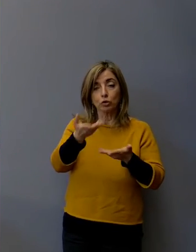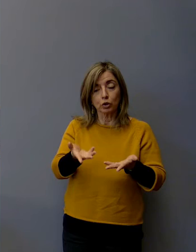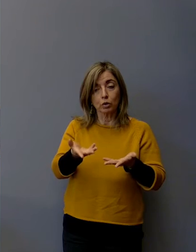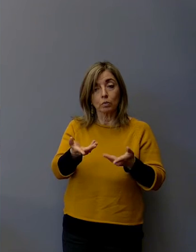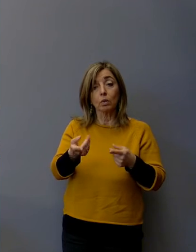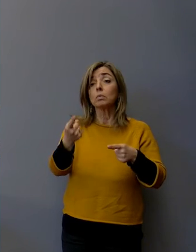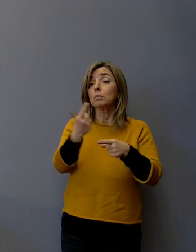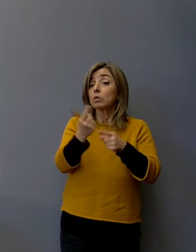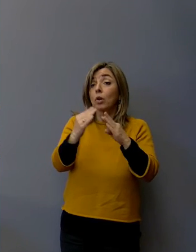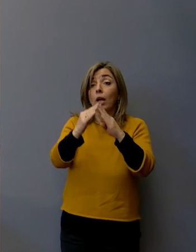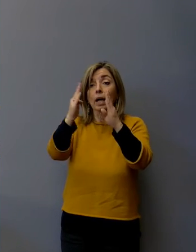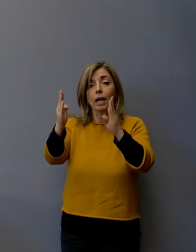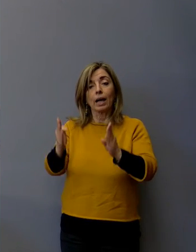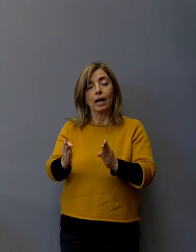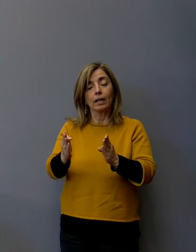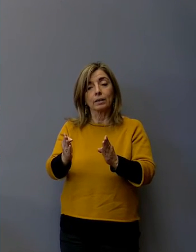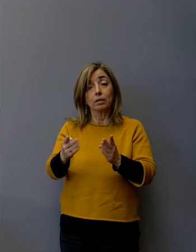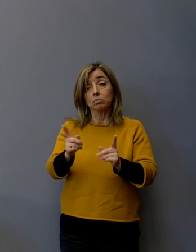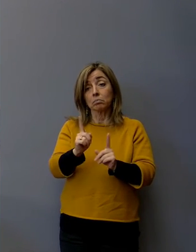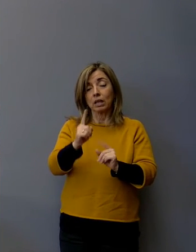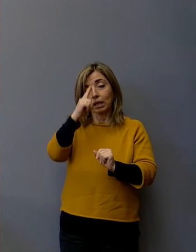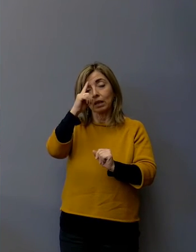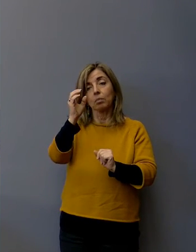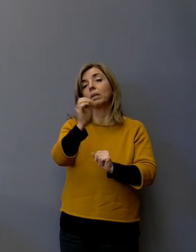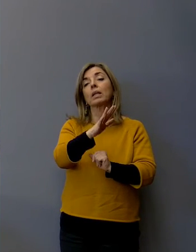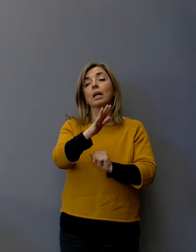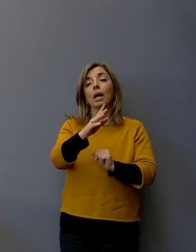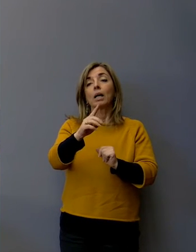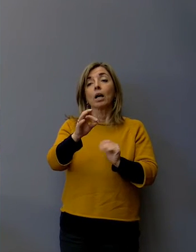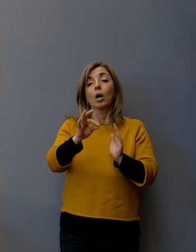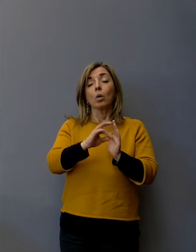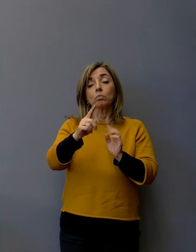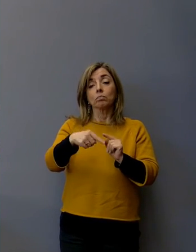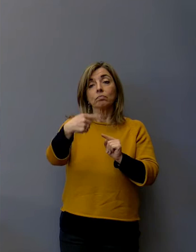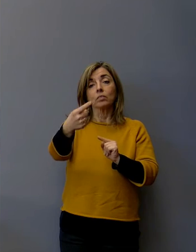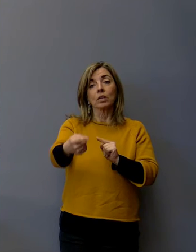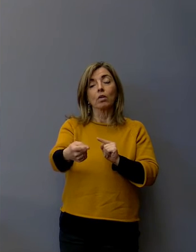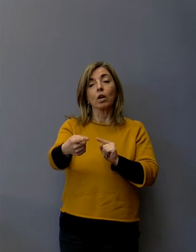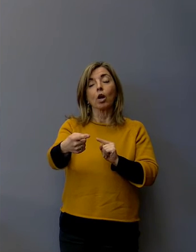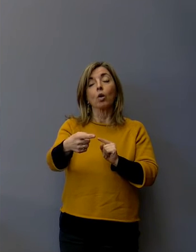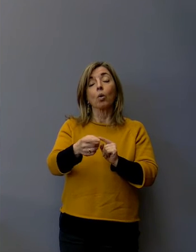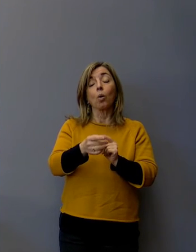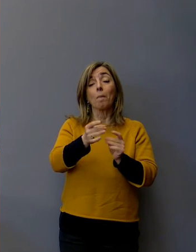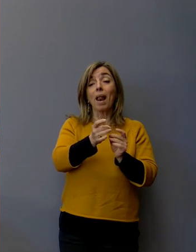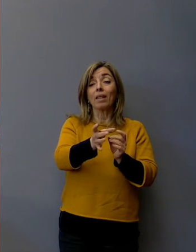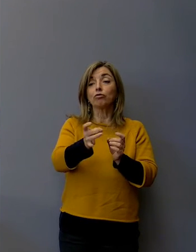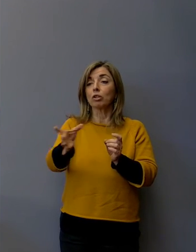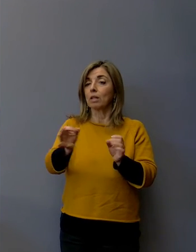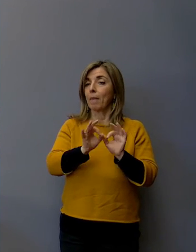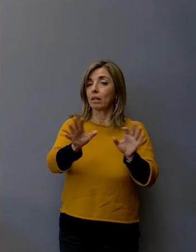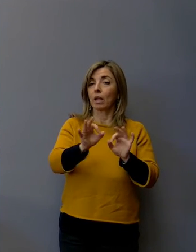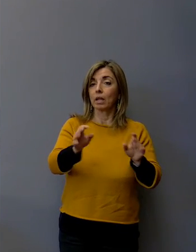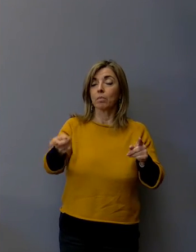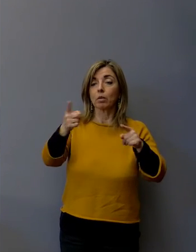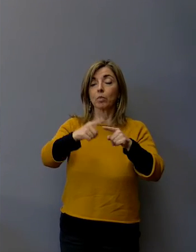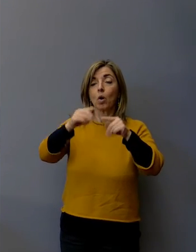della casa non dimentichiamo che nel momento in cui verranno liberalizzati i licenziamenti anche gli sfratti sarà un gran